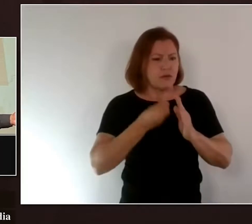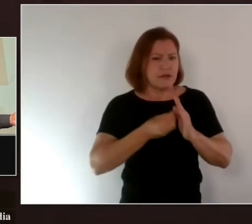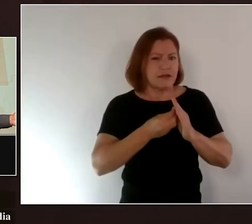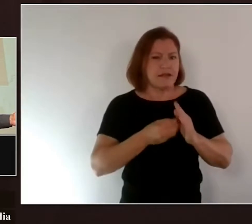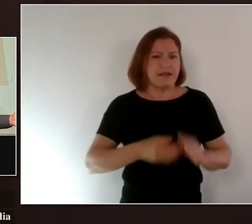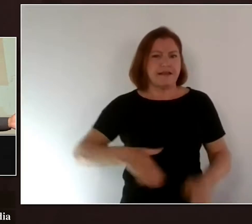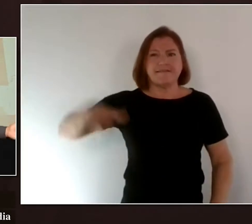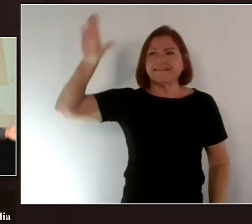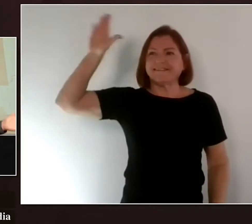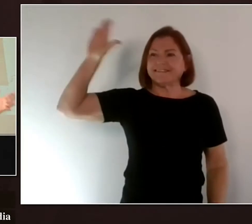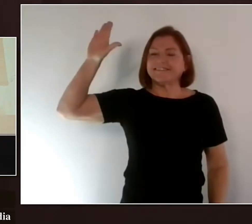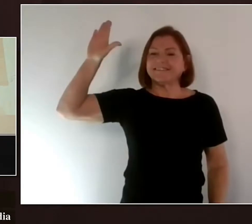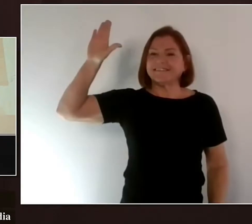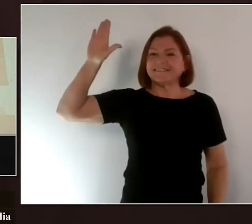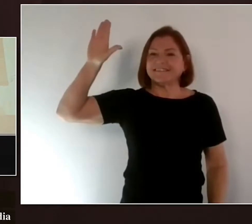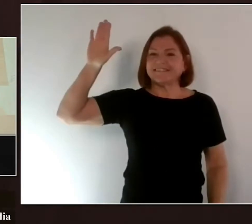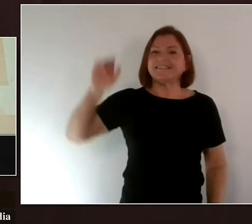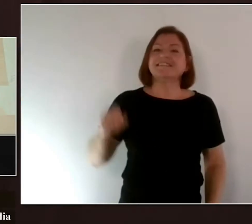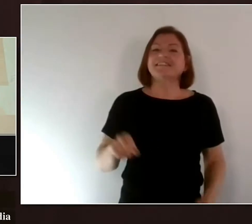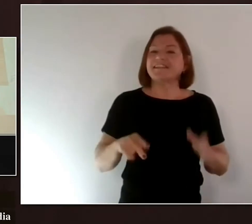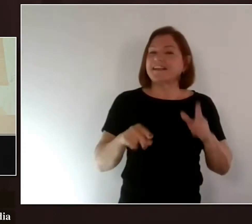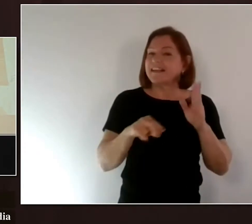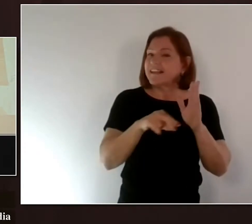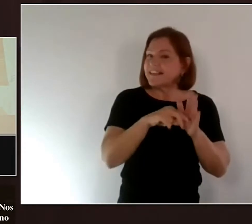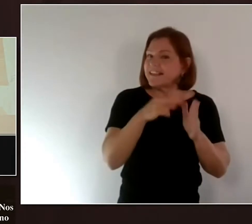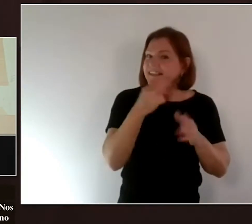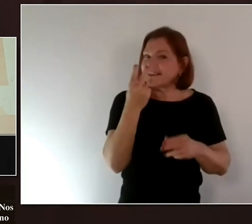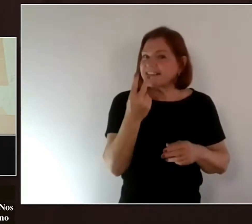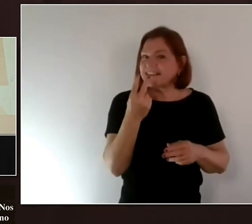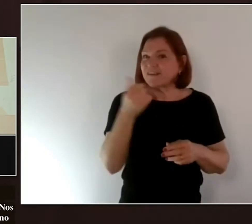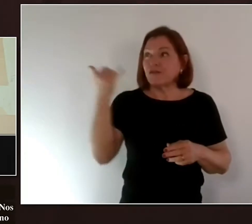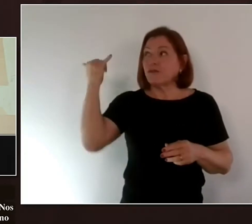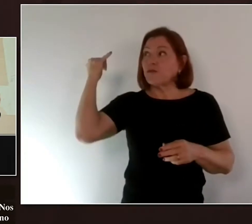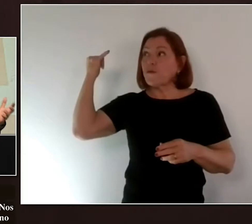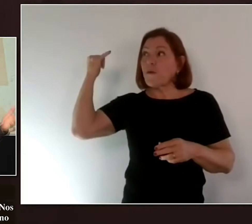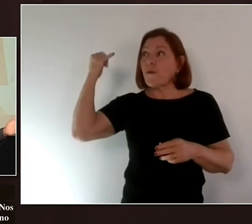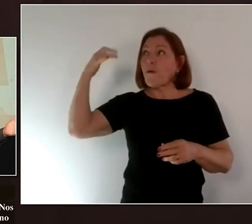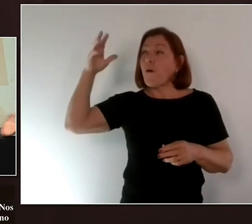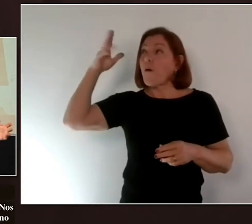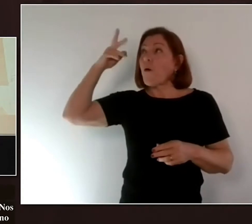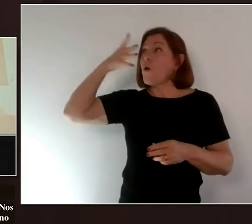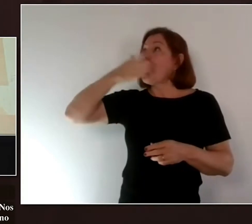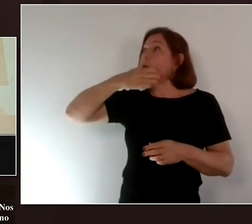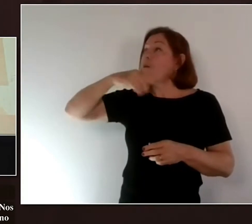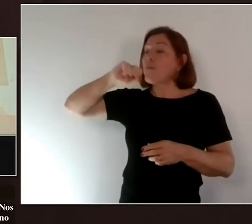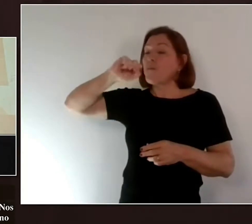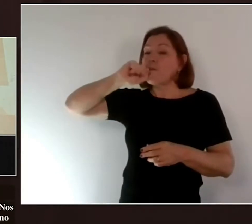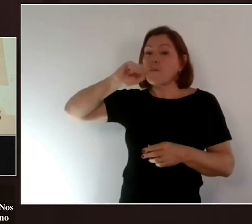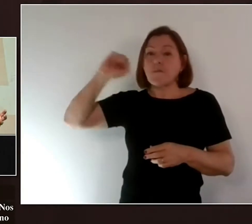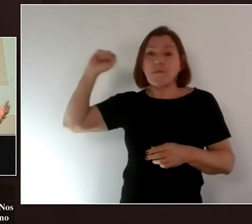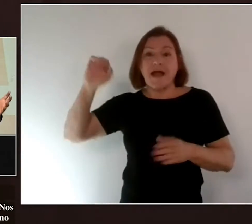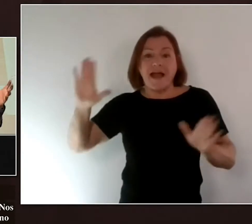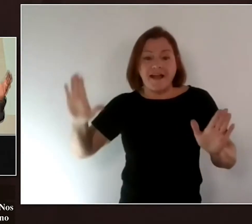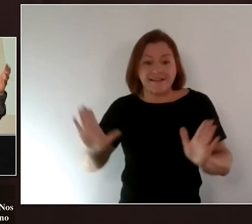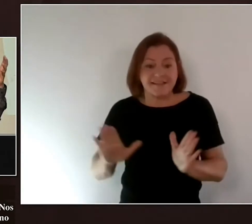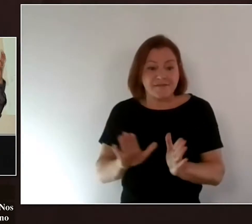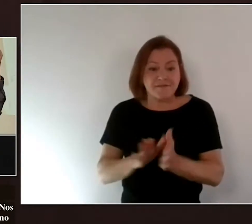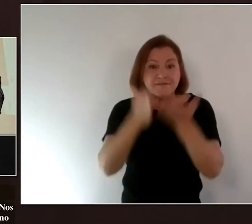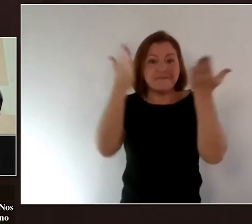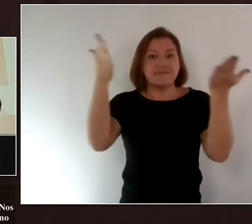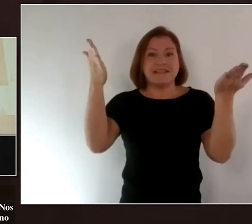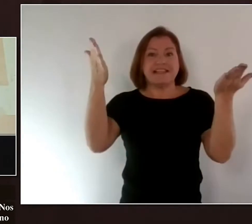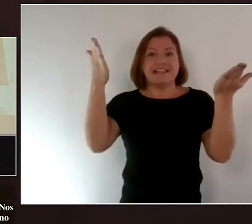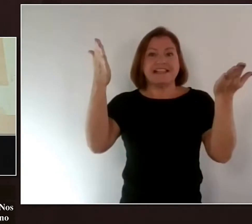voluntariamente. Em segundo lugar, o pai está fazendo um milagre, realizando um grande milagre, fazendo cair